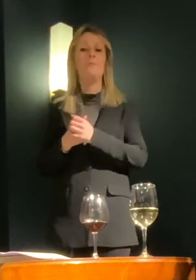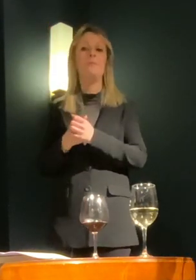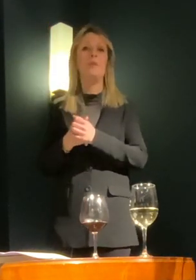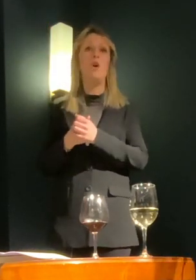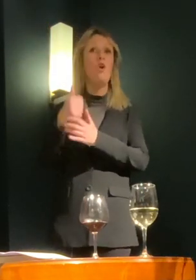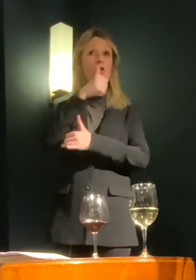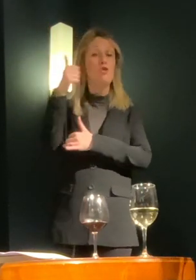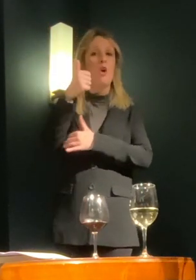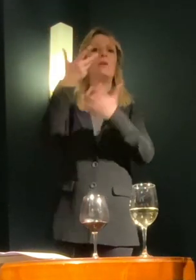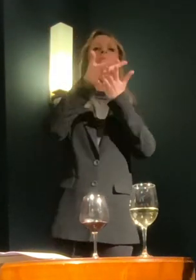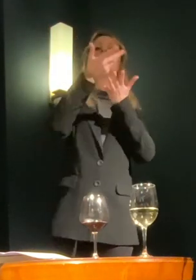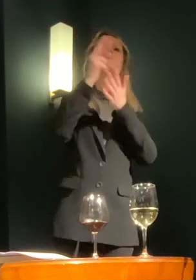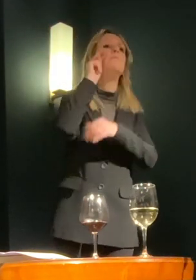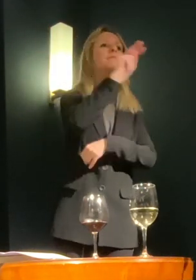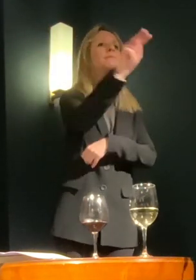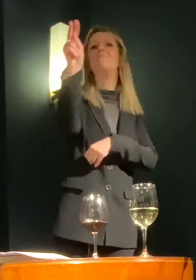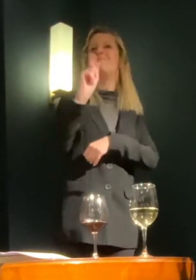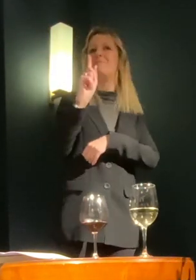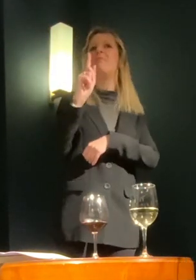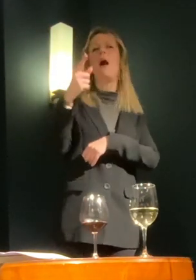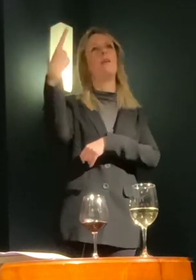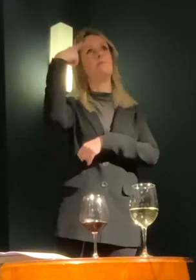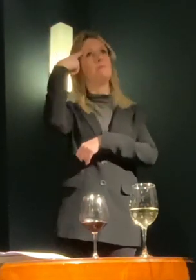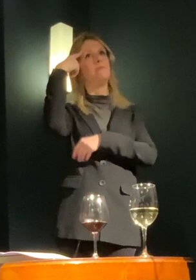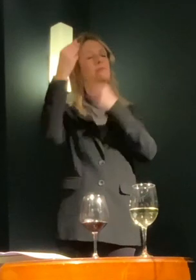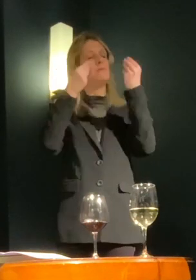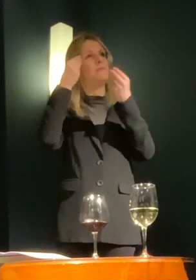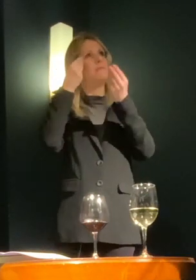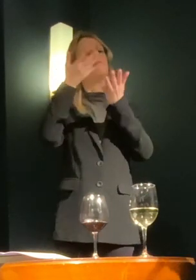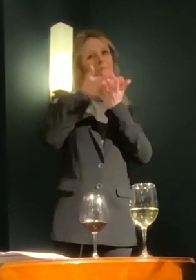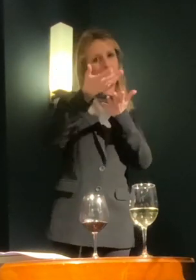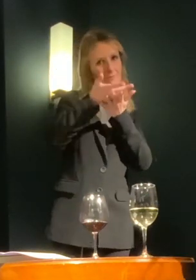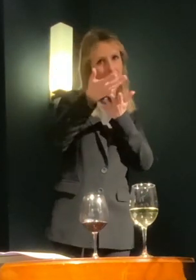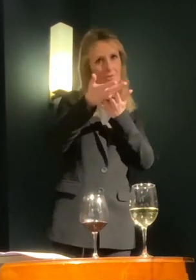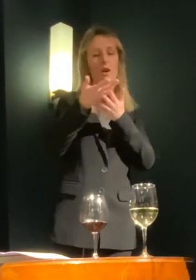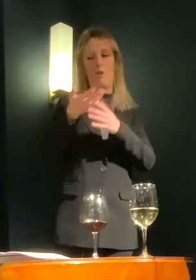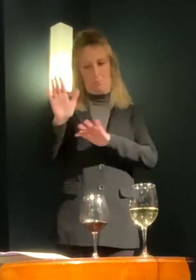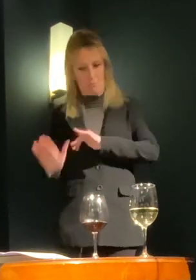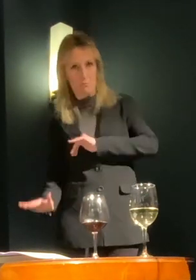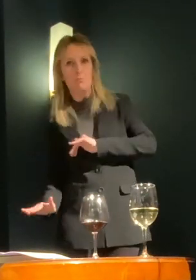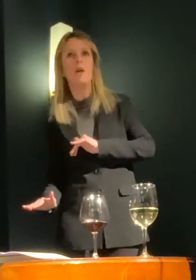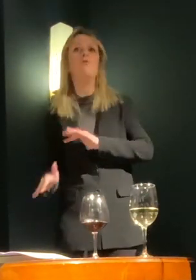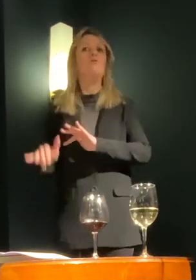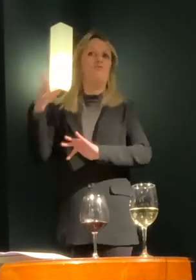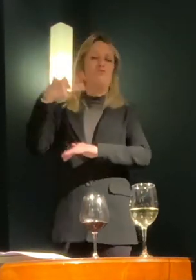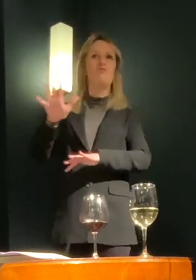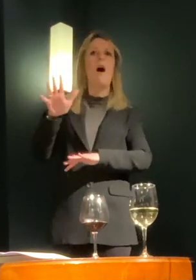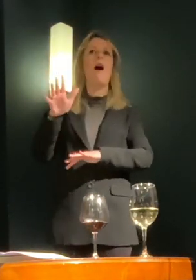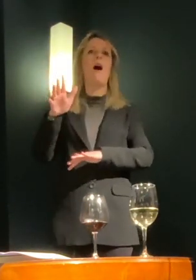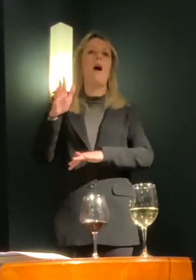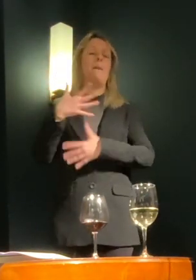raccontare quello che vedevo, ma anche raccontare quello che avevo in testa. E ho capito, poi ho sempre, fin da piccolo, ho sempre avuto la grande passione per il